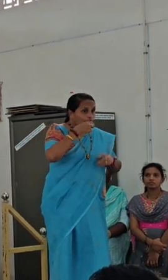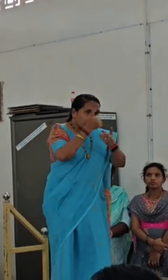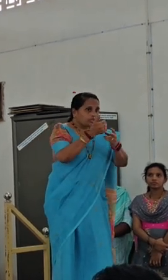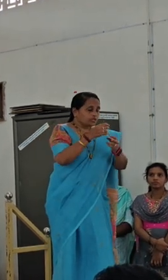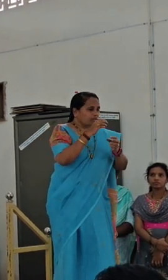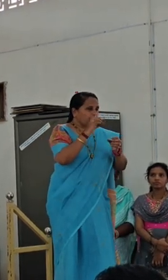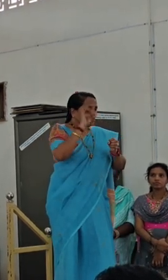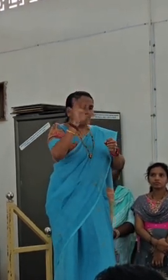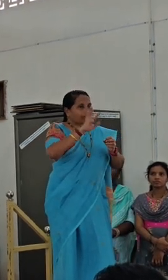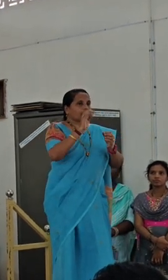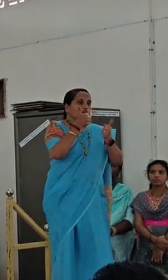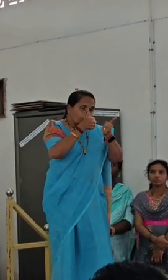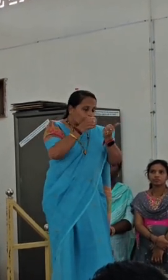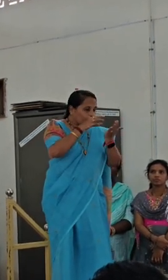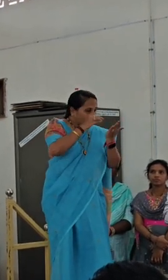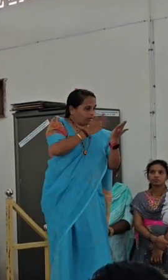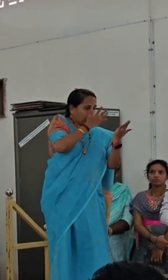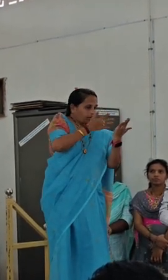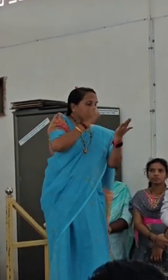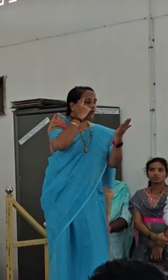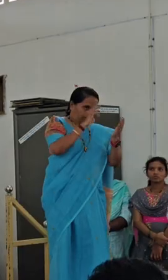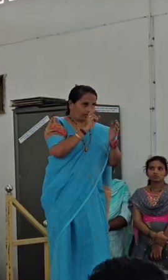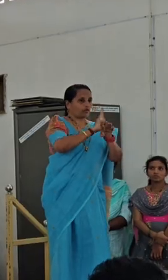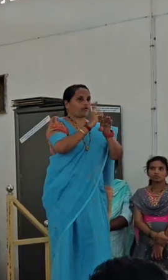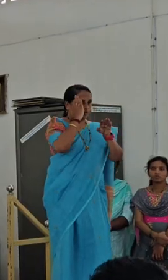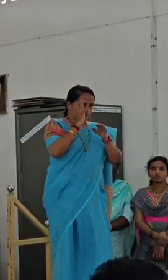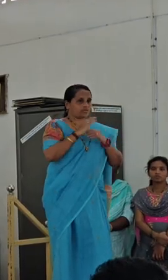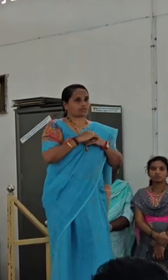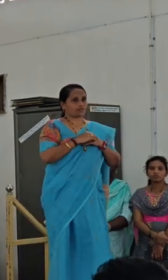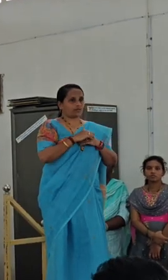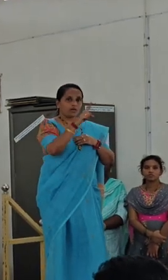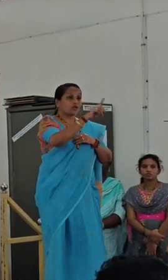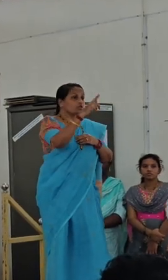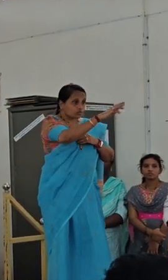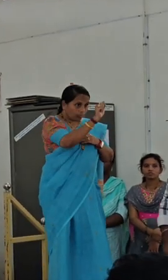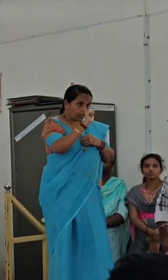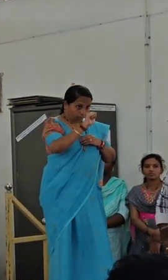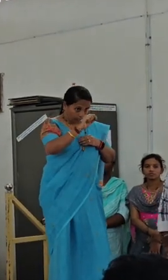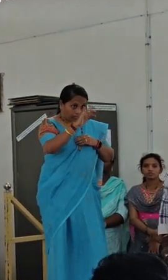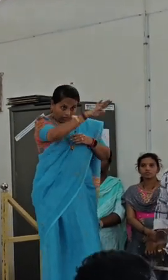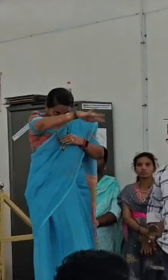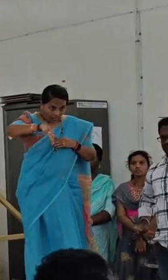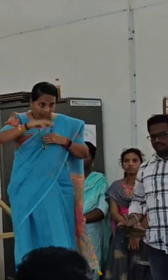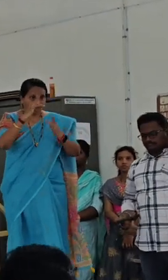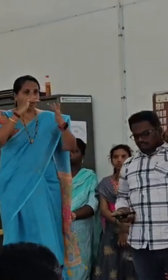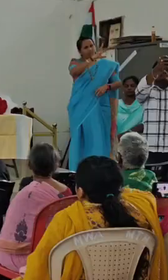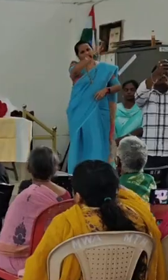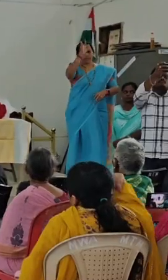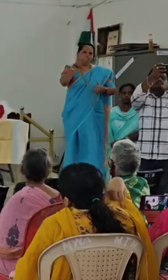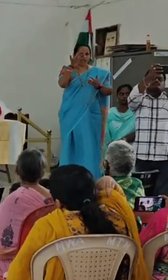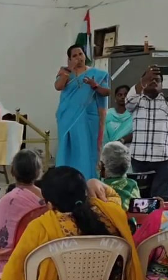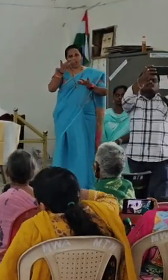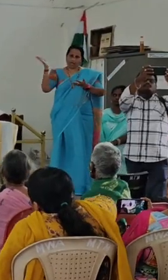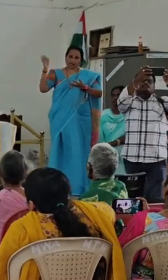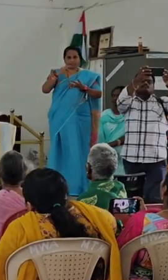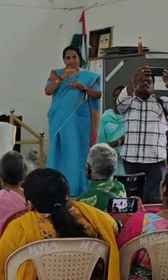మీరు ఉపయోగించుకొని ఎవరైతే చదువుతున్నారో అన్నీ కూడా ఆన్లైన్ ద్వారా అప్లై చేస్తుంది. అంతేకాకుండా సిఎస్ఆర్ వాటి